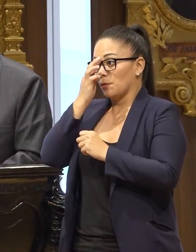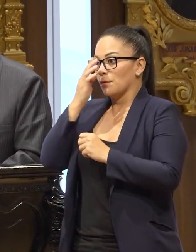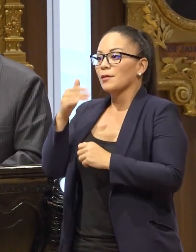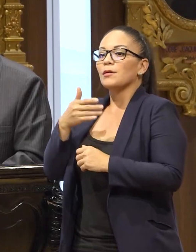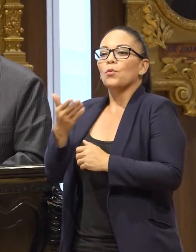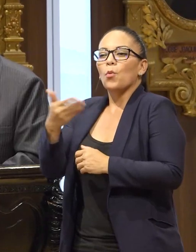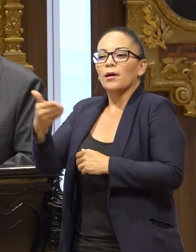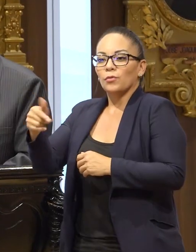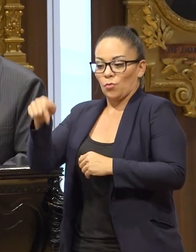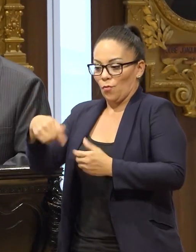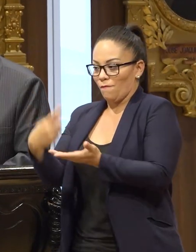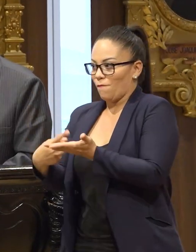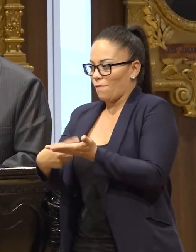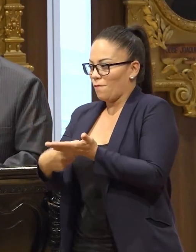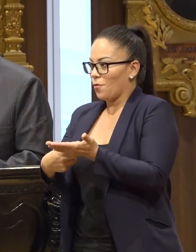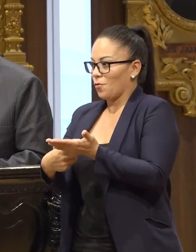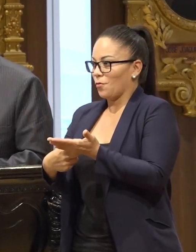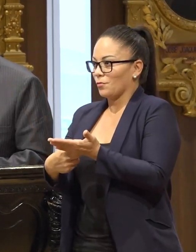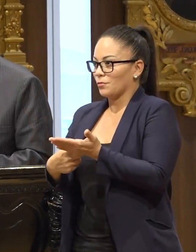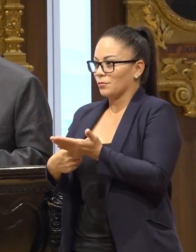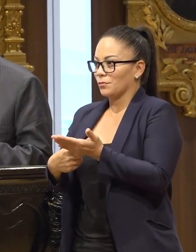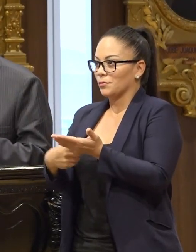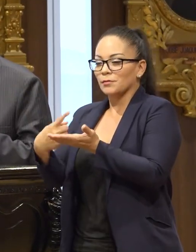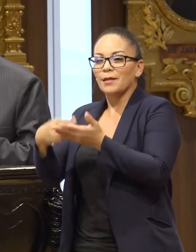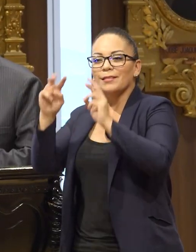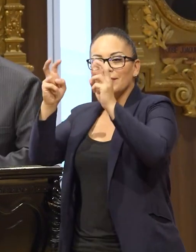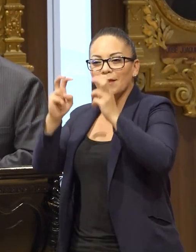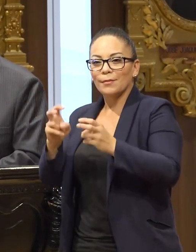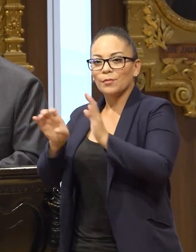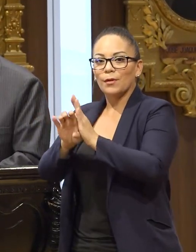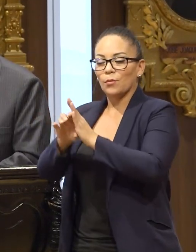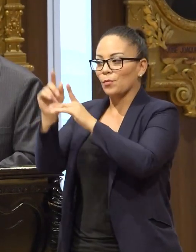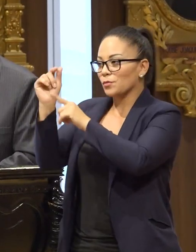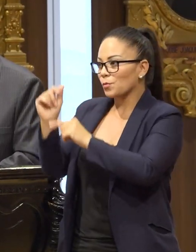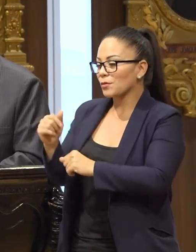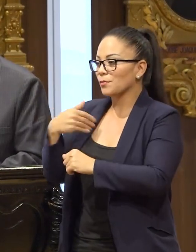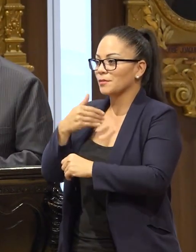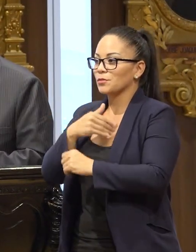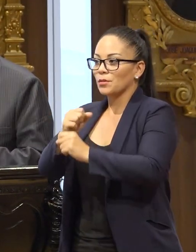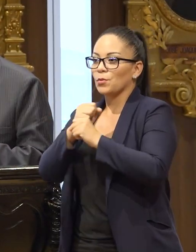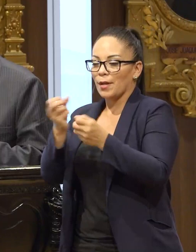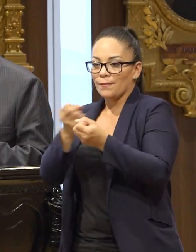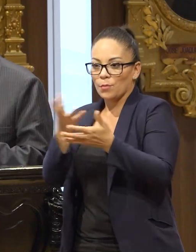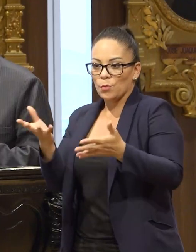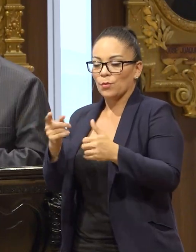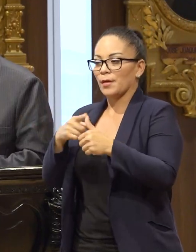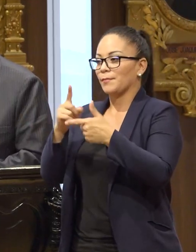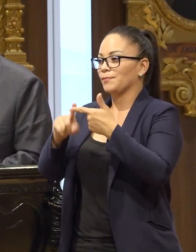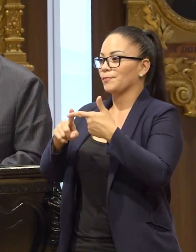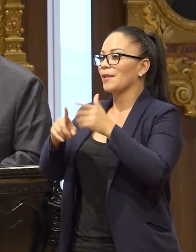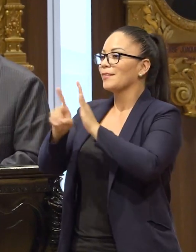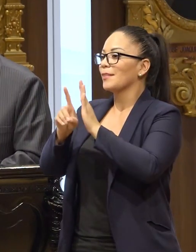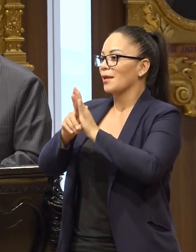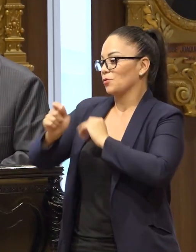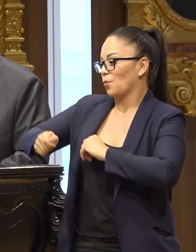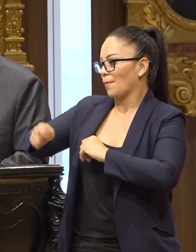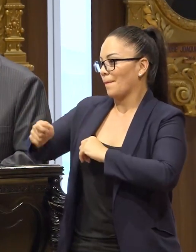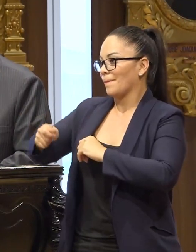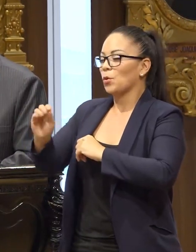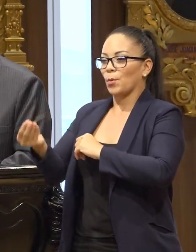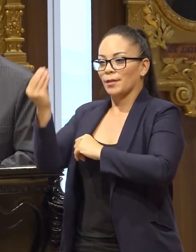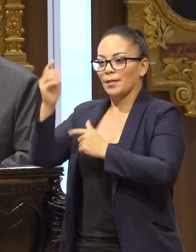Estoy seguro que cuando en este foro se analicen temas como el presupuesto, el Ministerio de Seguridad Pública, el derecho penal